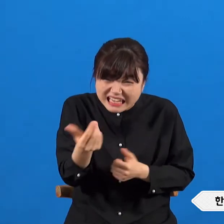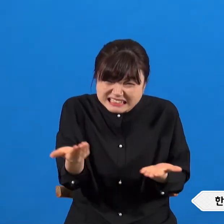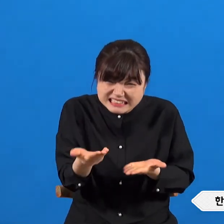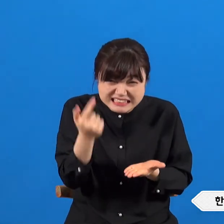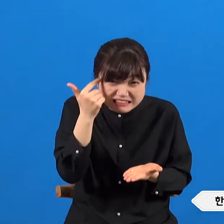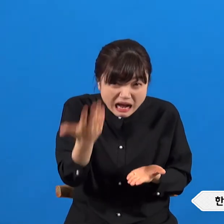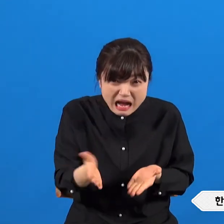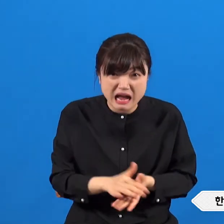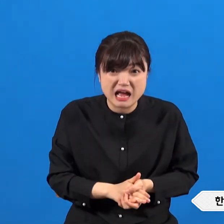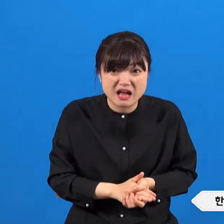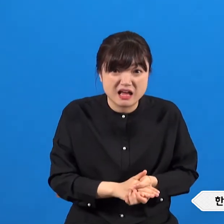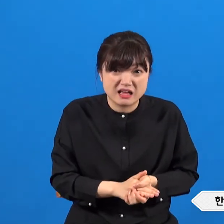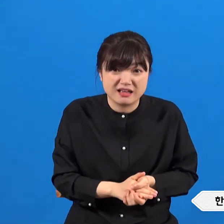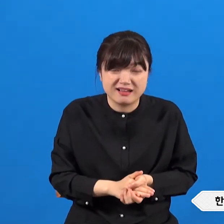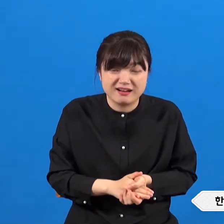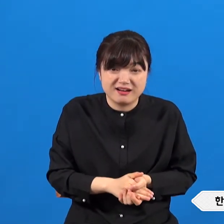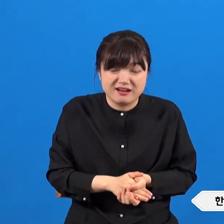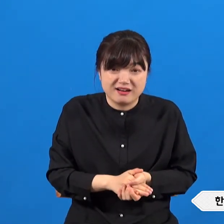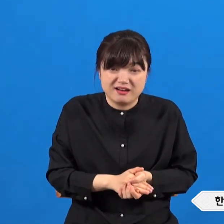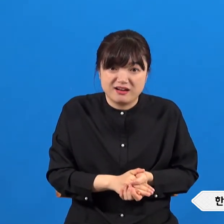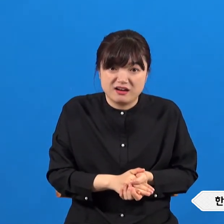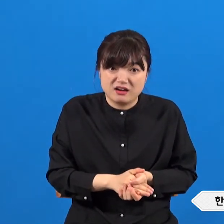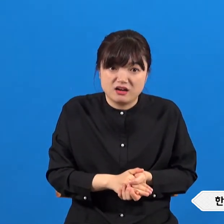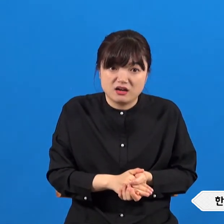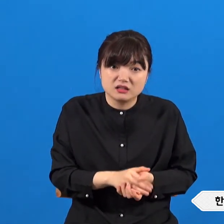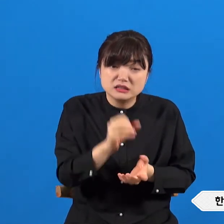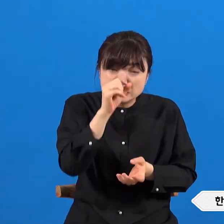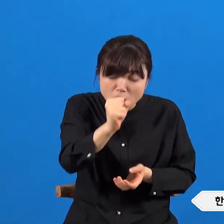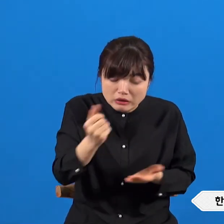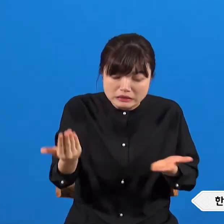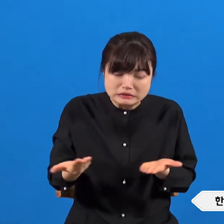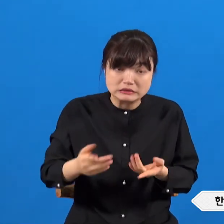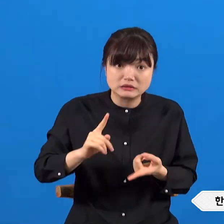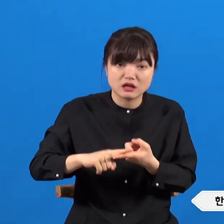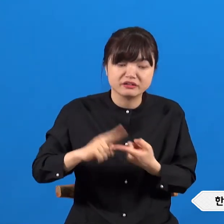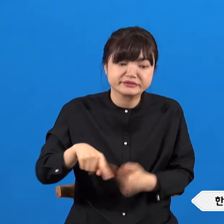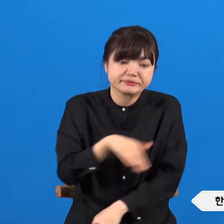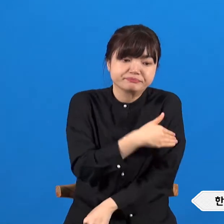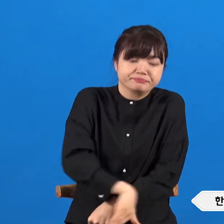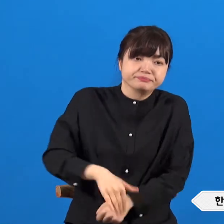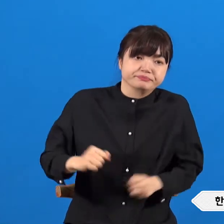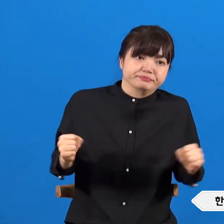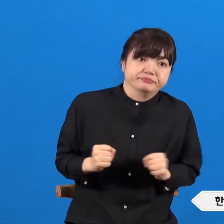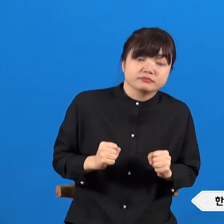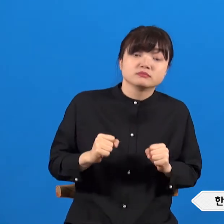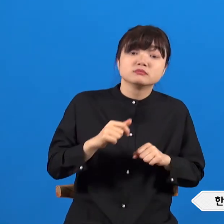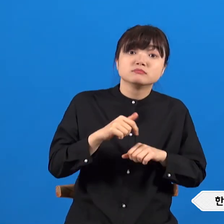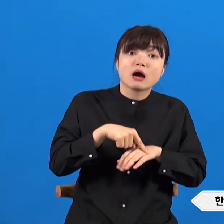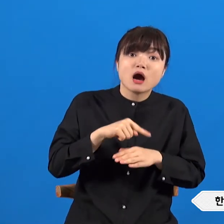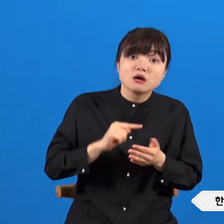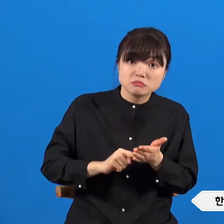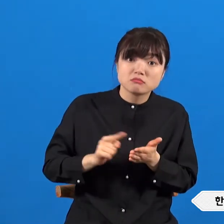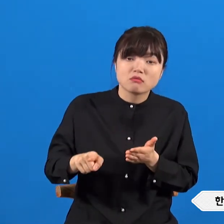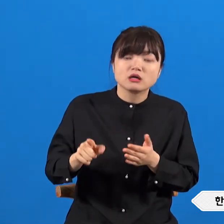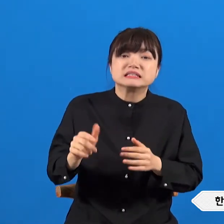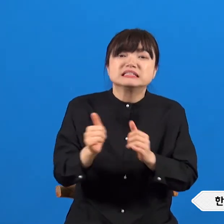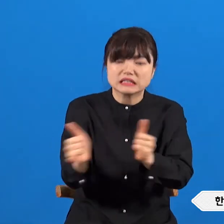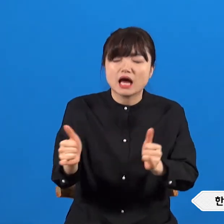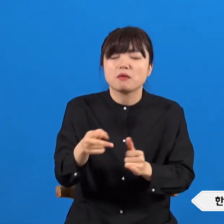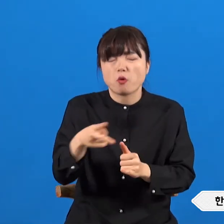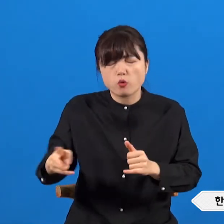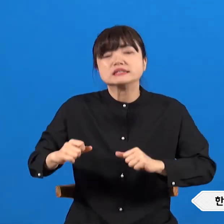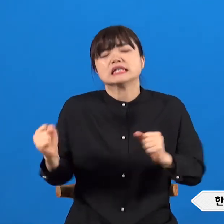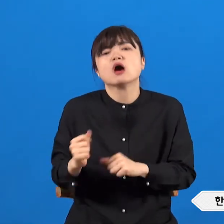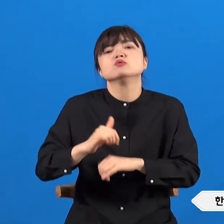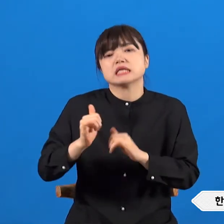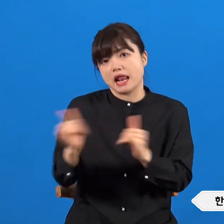일이라고 할 수 있겠습니까? 선한 일에 냉담한 그것이 그 사람의 존재 전부를 보여주고 있는